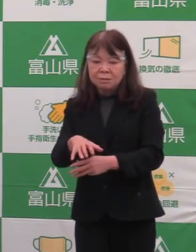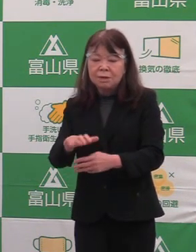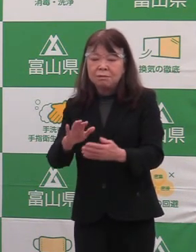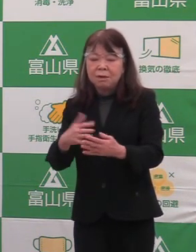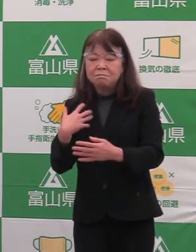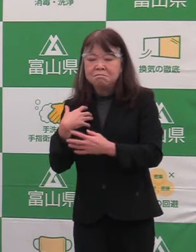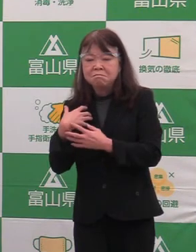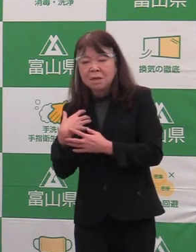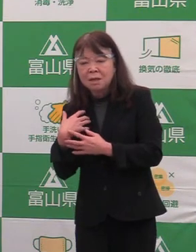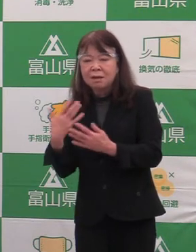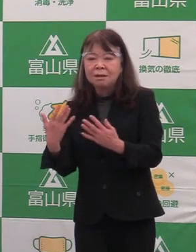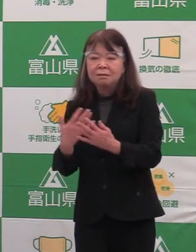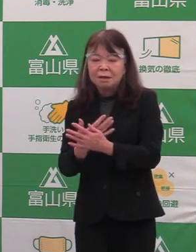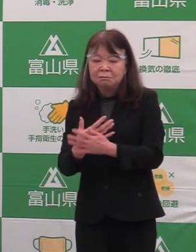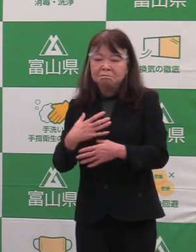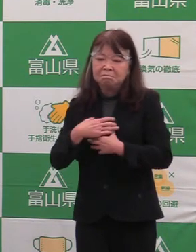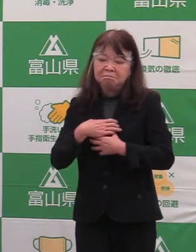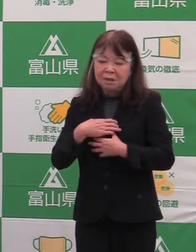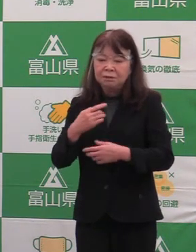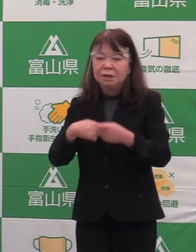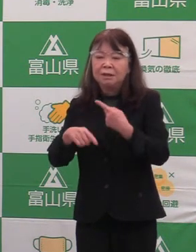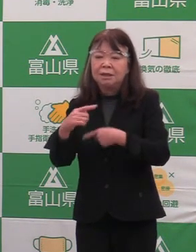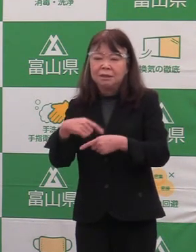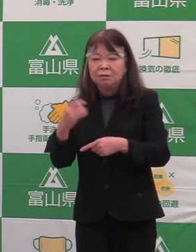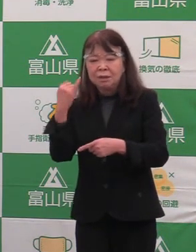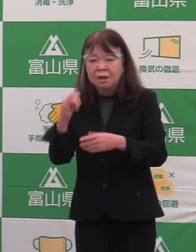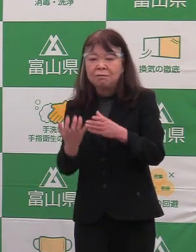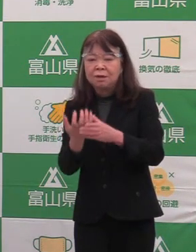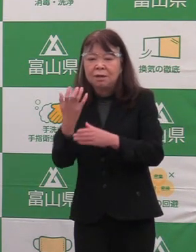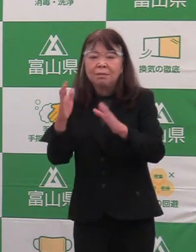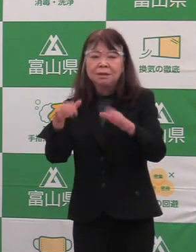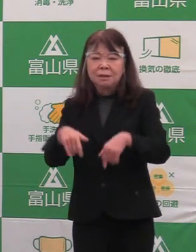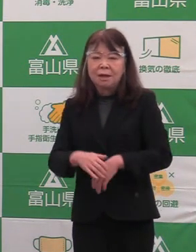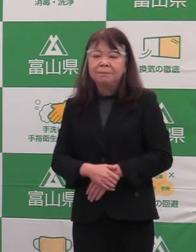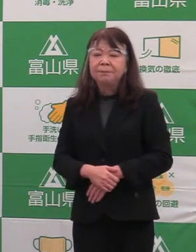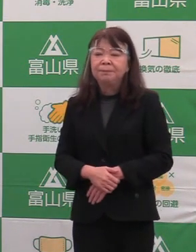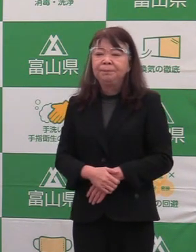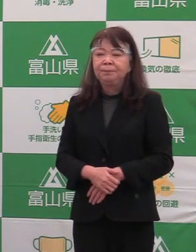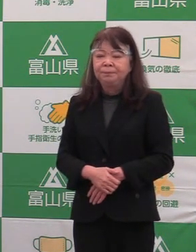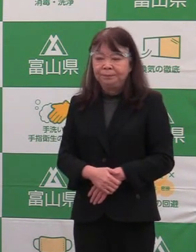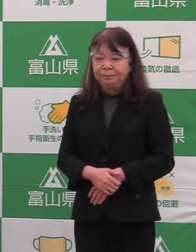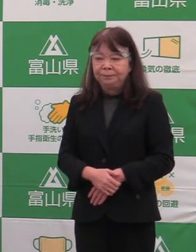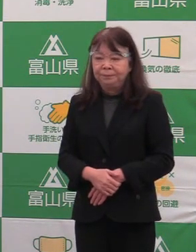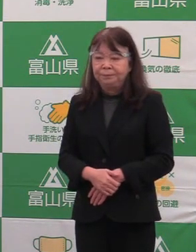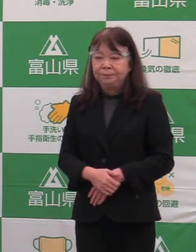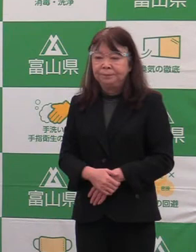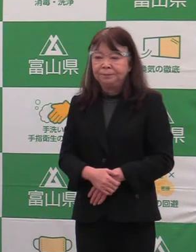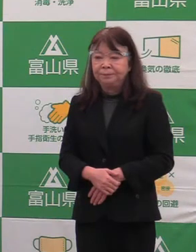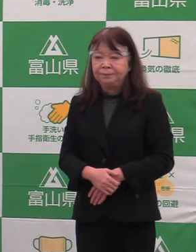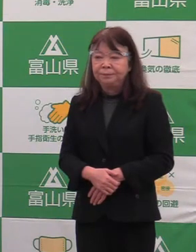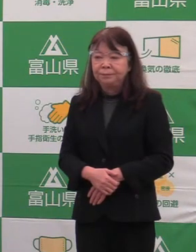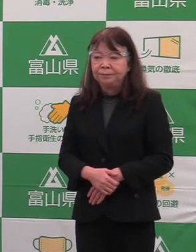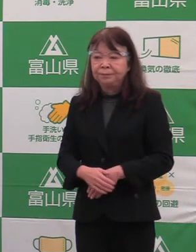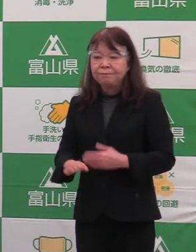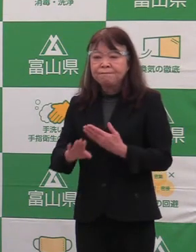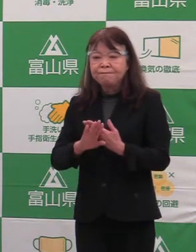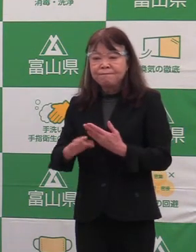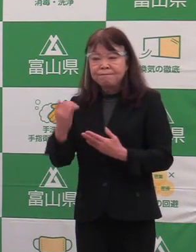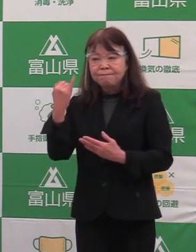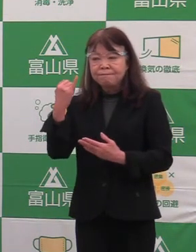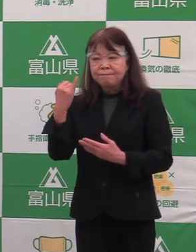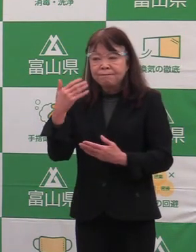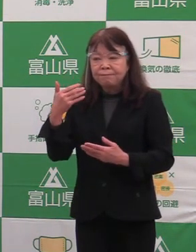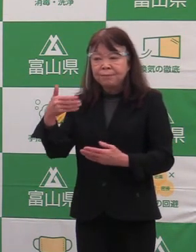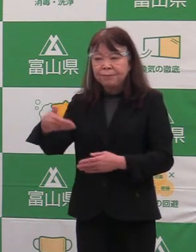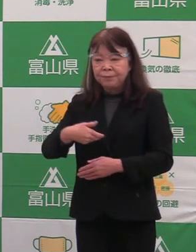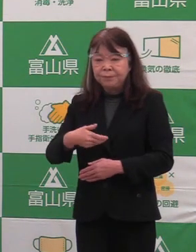ということは、懸念材料としては出ておりました。 ありがとうございます。 はい、他にございますでしょう